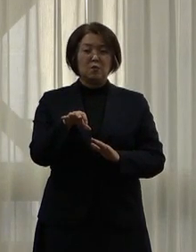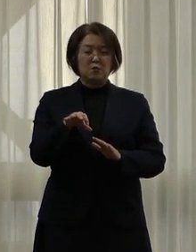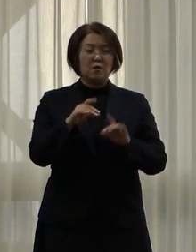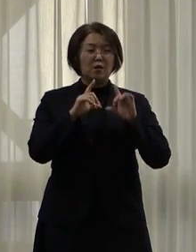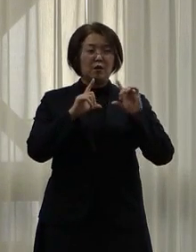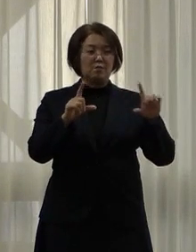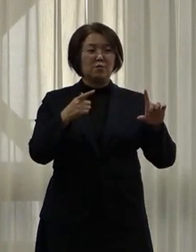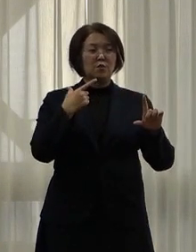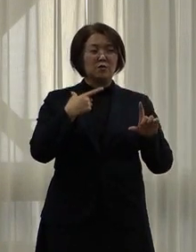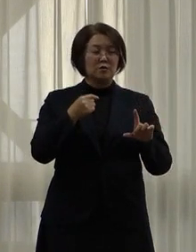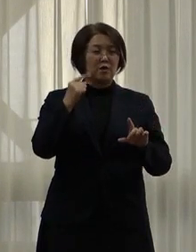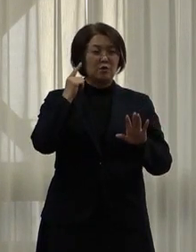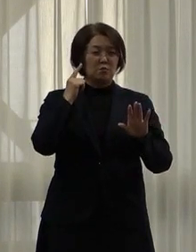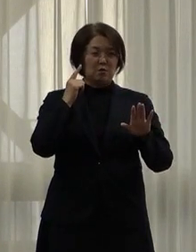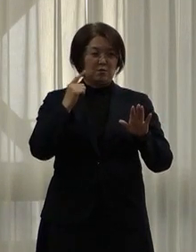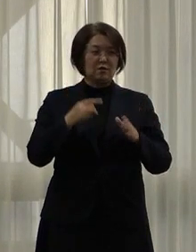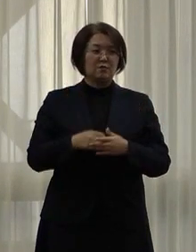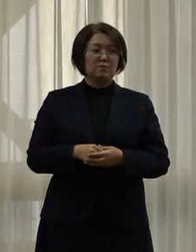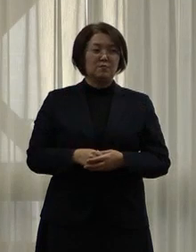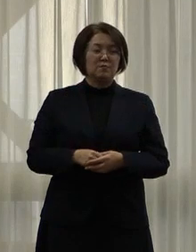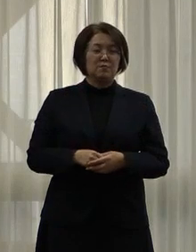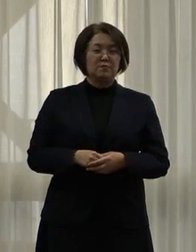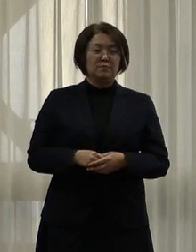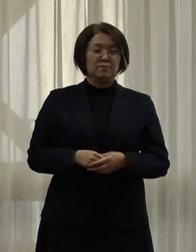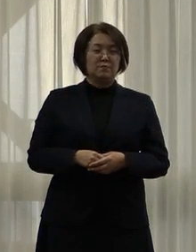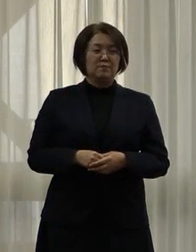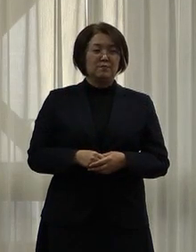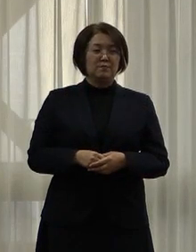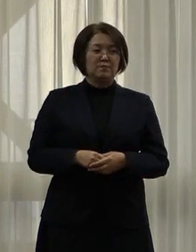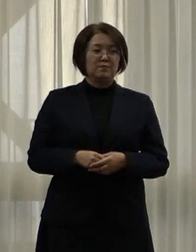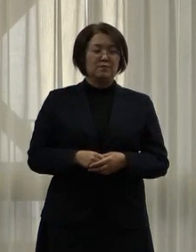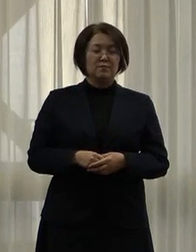発表したいというふうに思います。